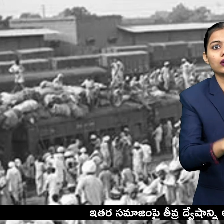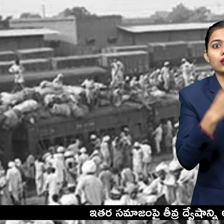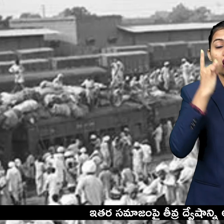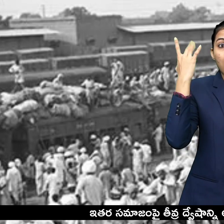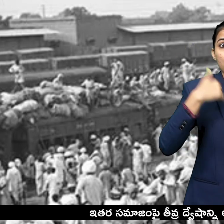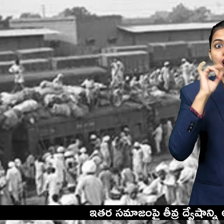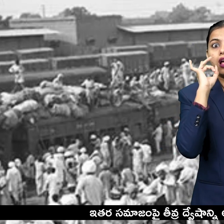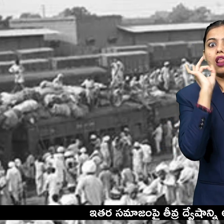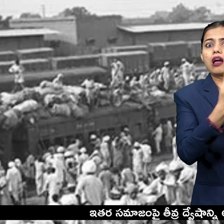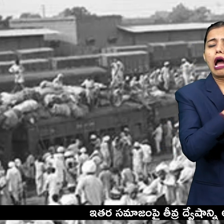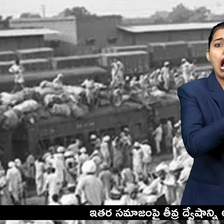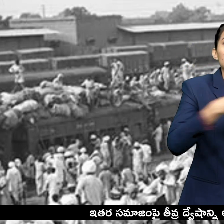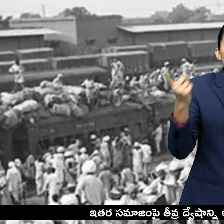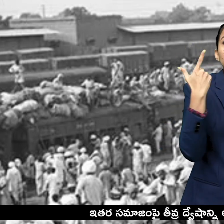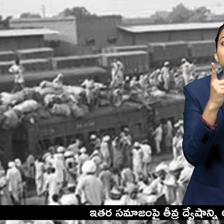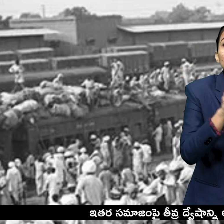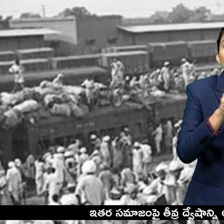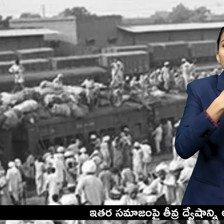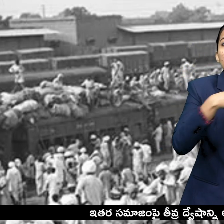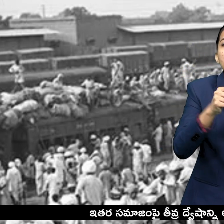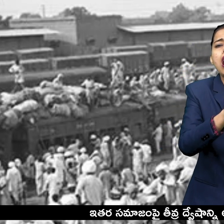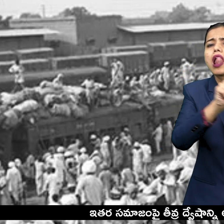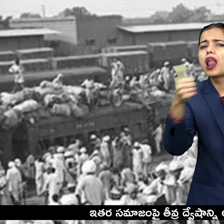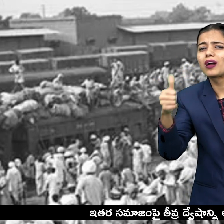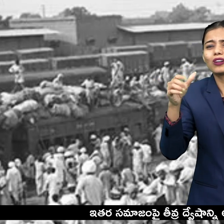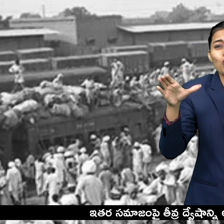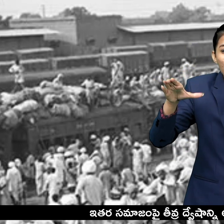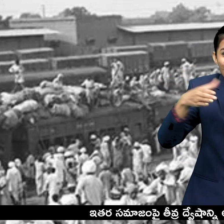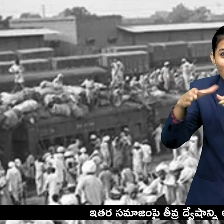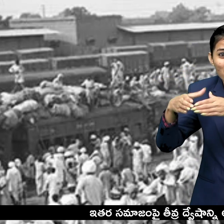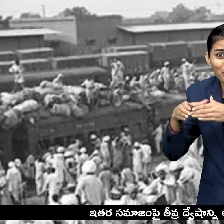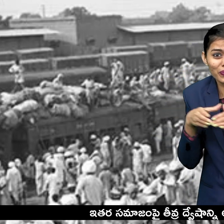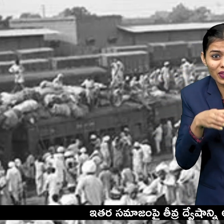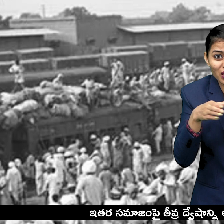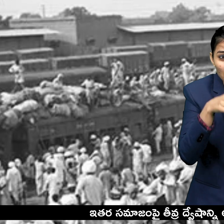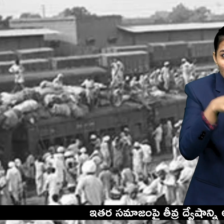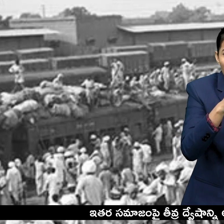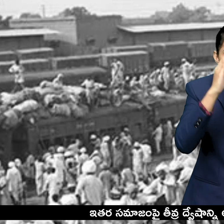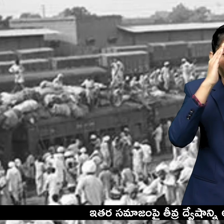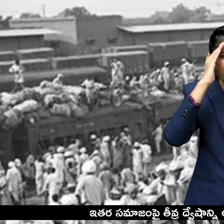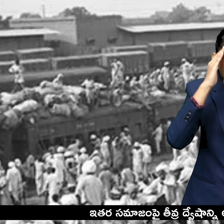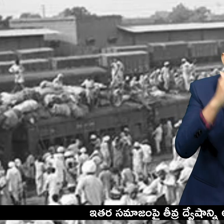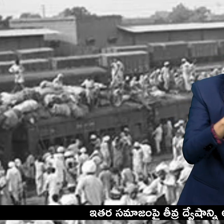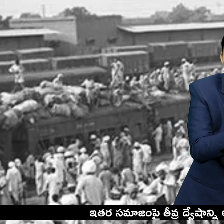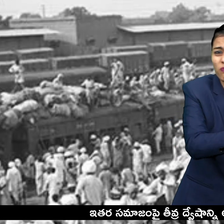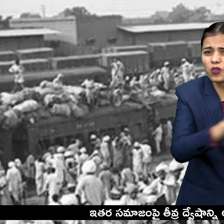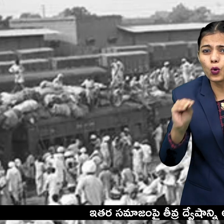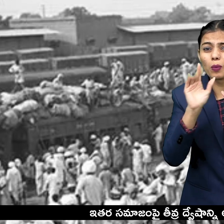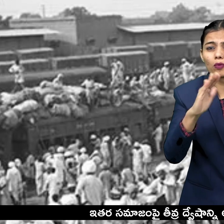ఇతర సమాజంపై తీవ్ర ద్వేషాన్ని అనుభవించారు మరియు కోపంగా భావించారు.